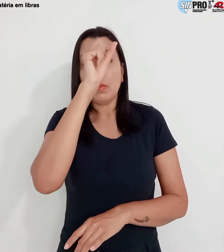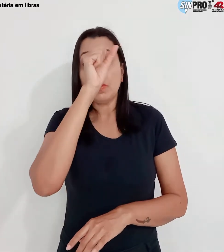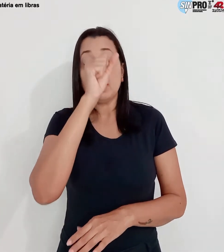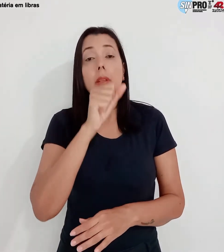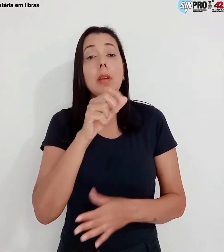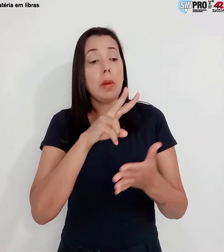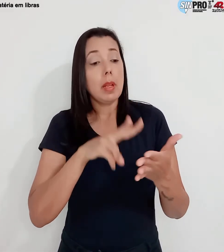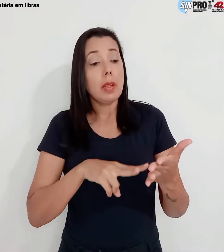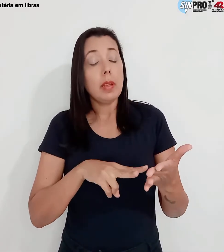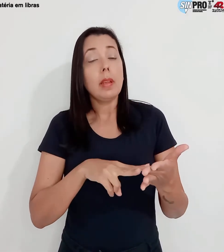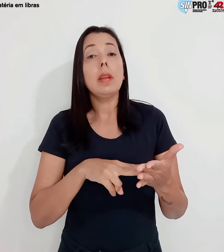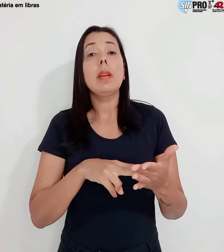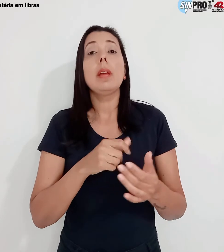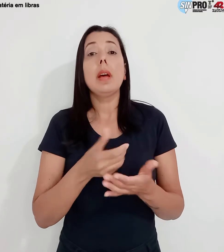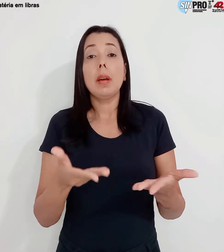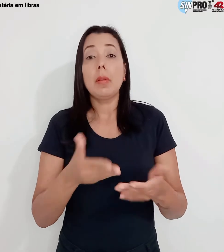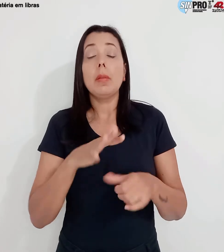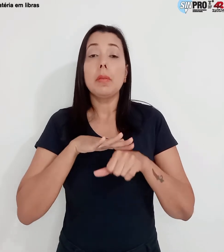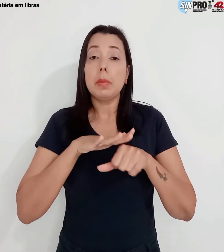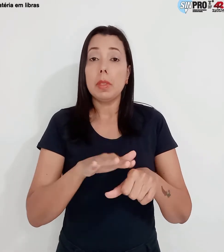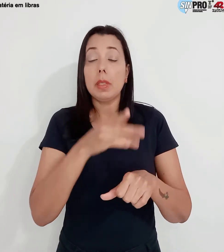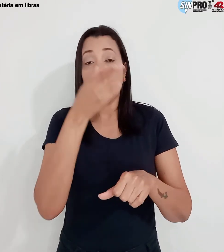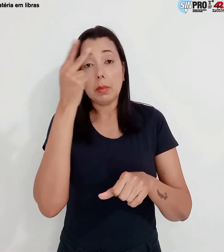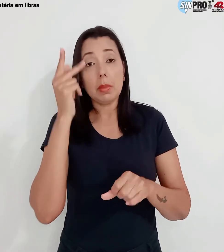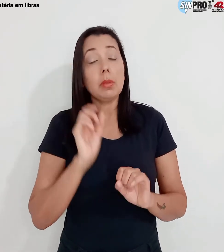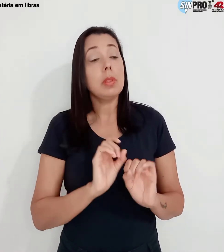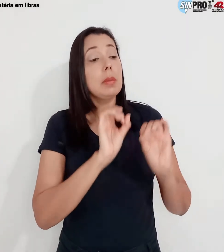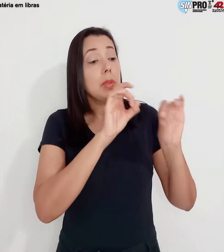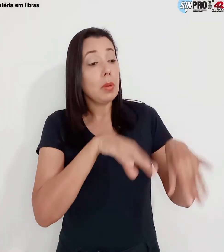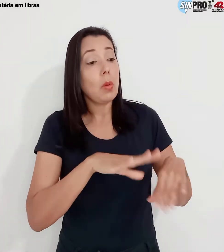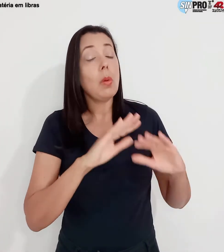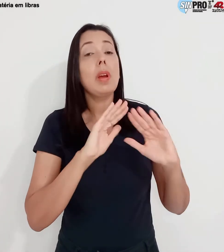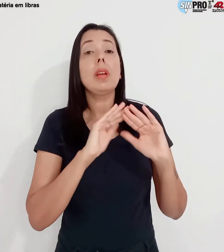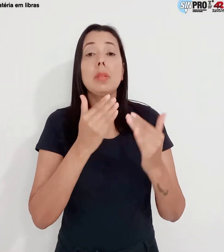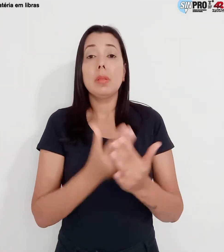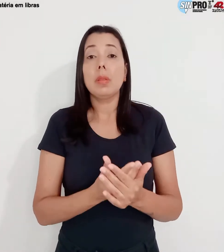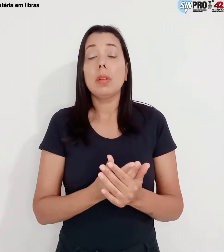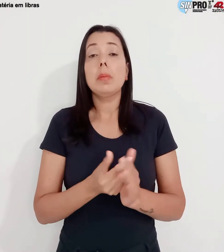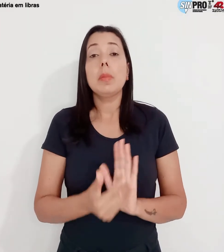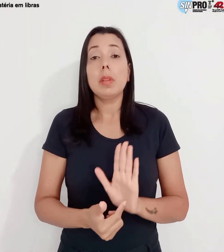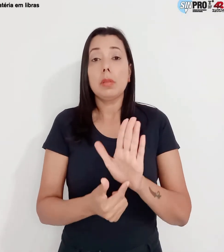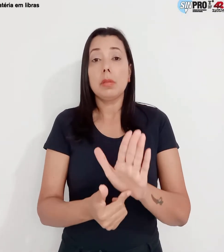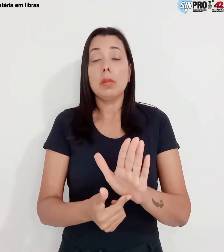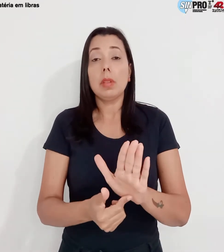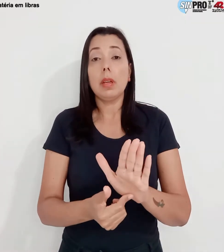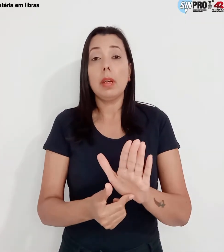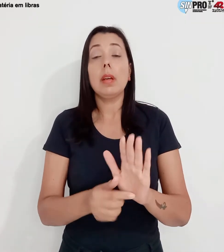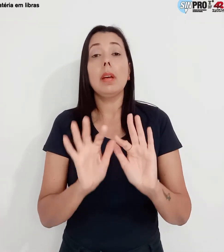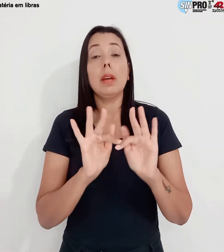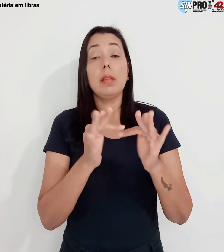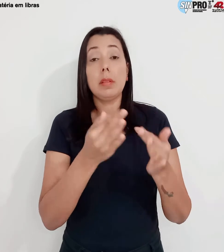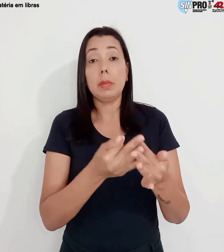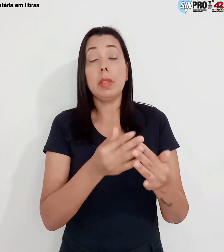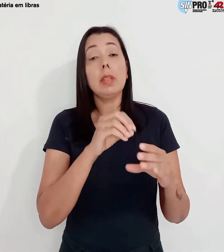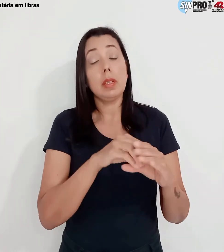a ler na pandemia e os que abandonaram a escola para ajudar no sustento da família